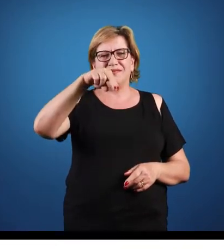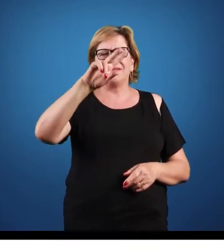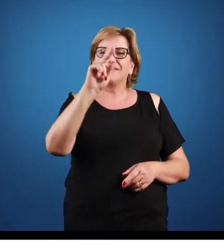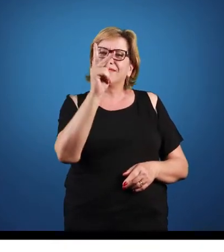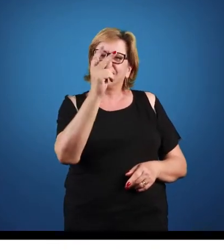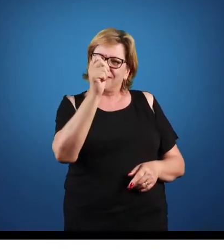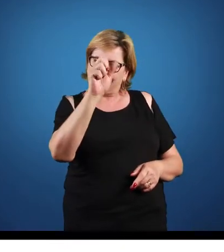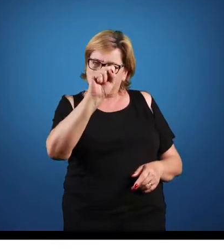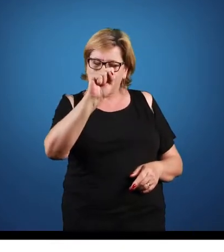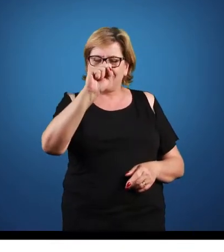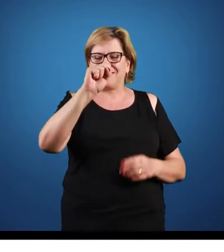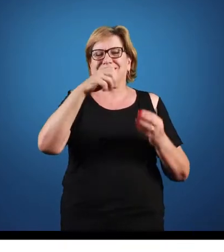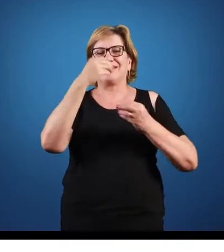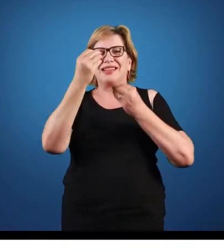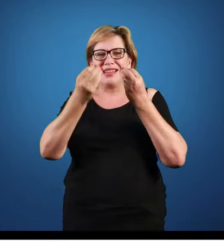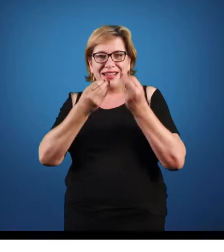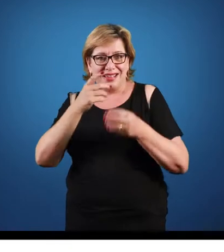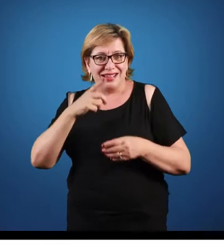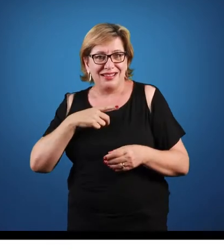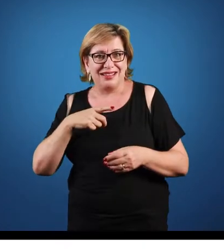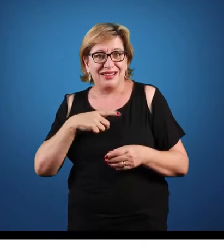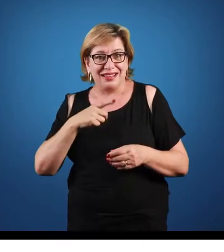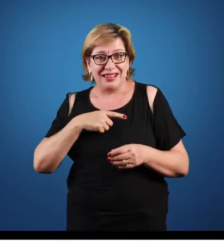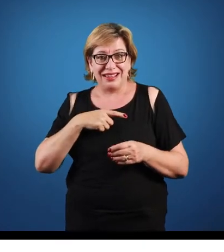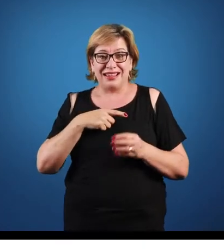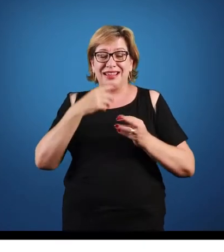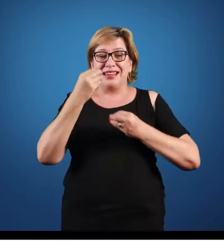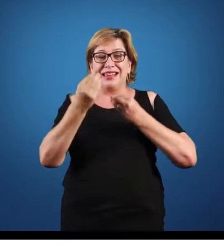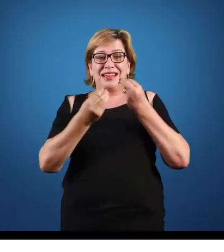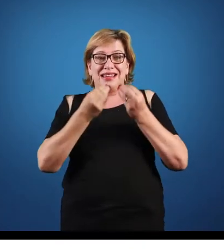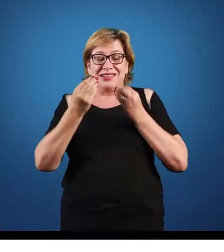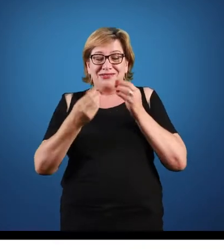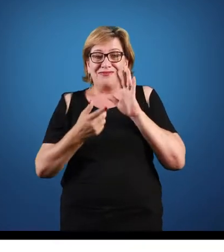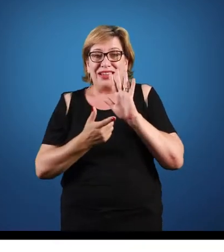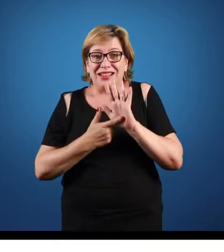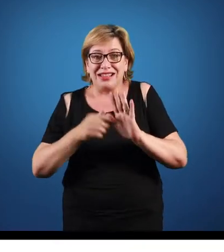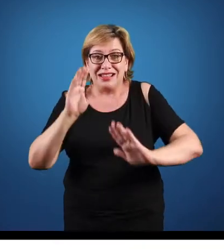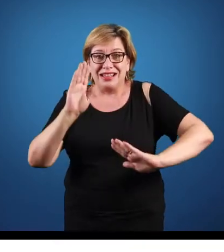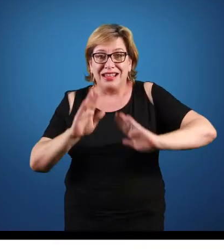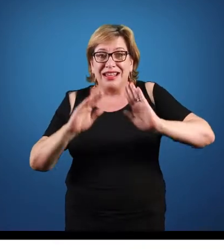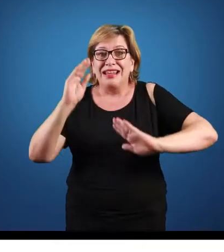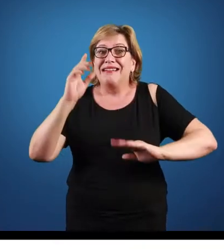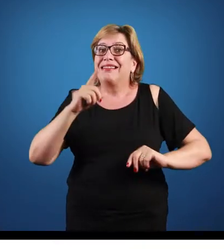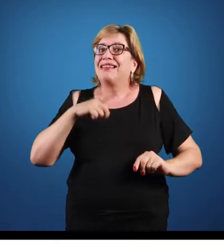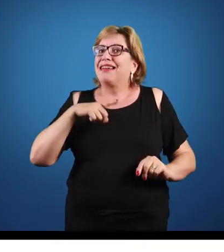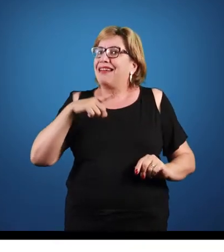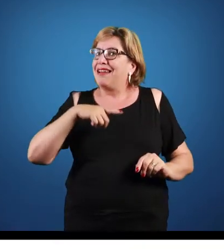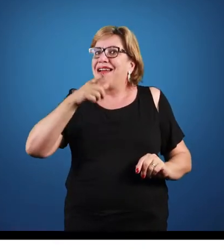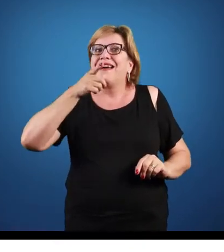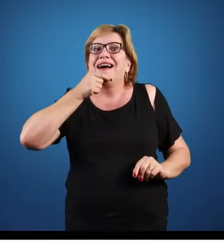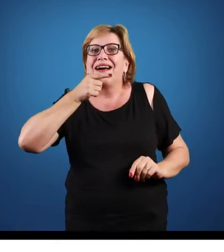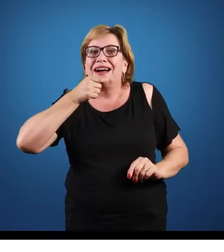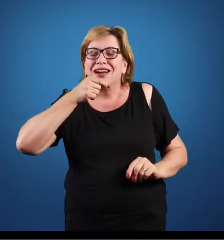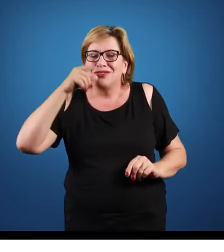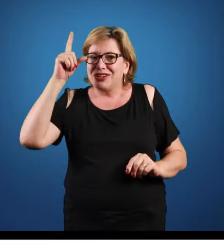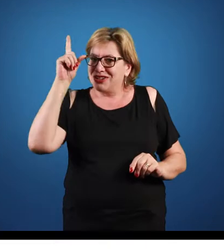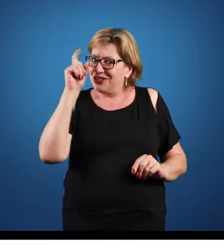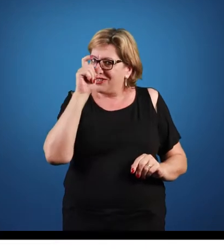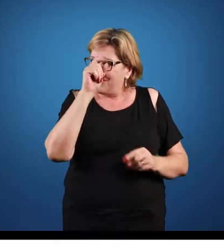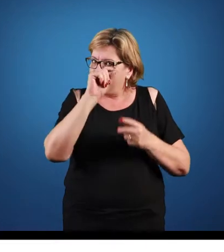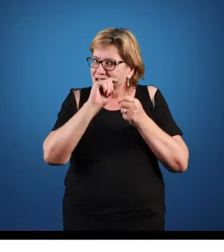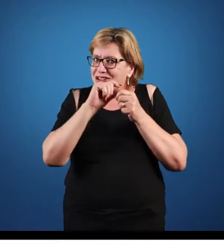valores é a chuva é uma das coisas mais difícil fazer essa promoção é água pois é aquela cena questão ao tacho venda estão brigando na